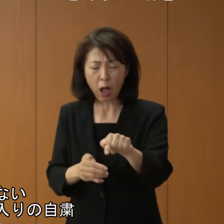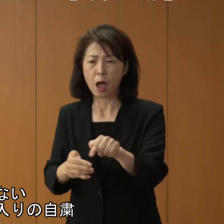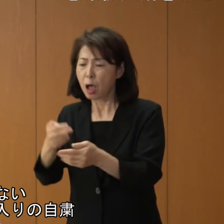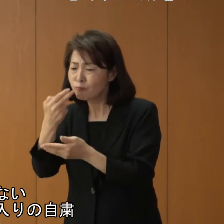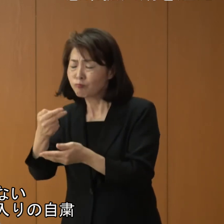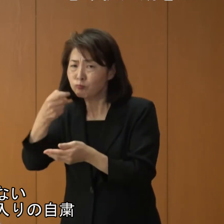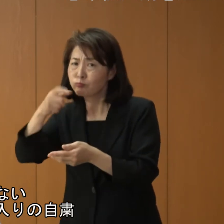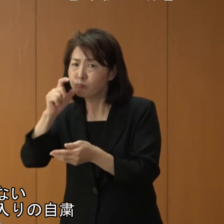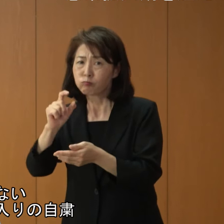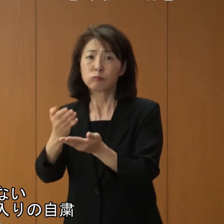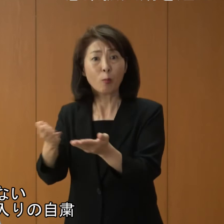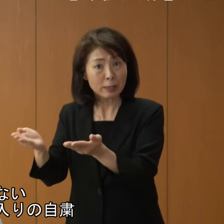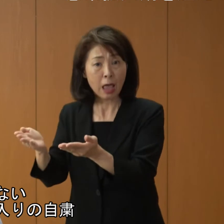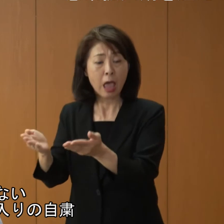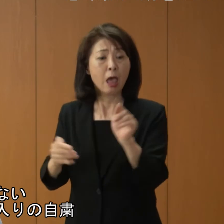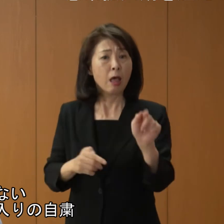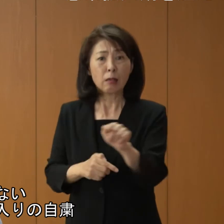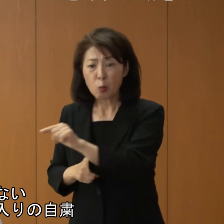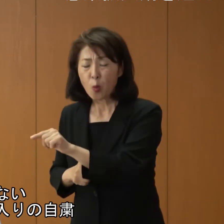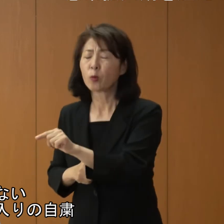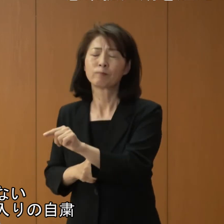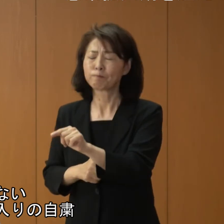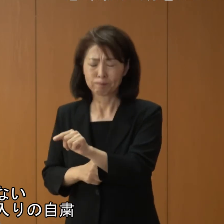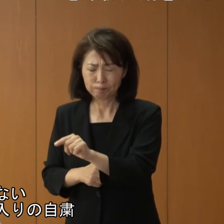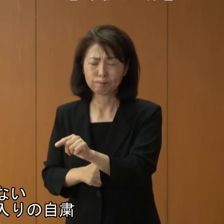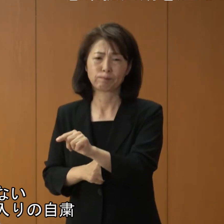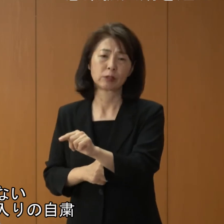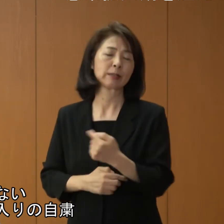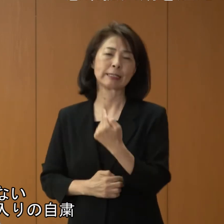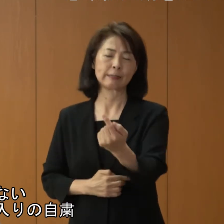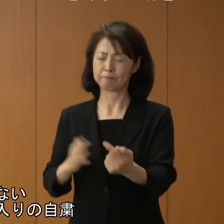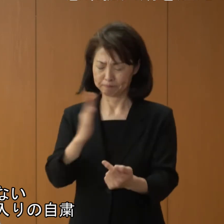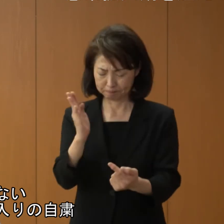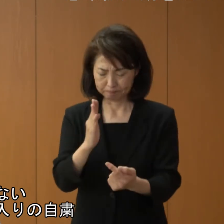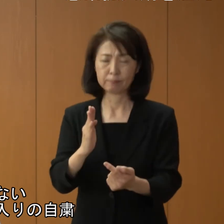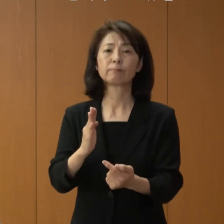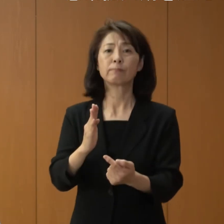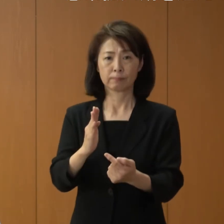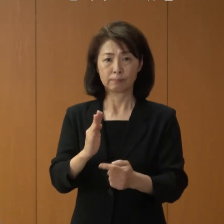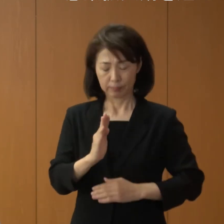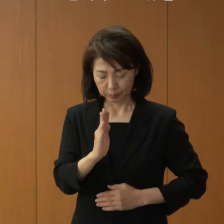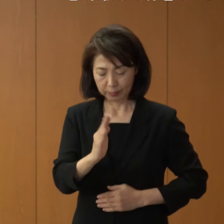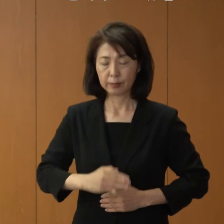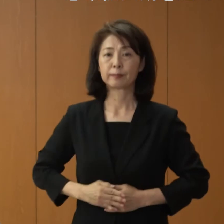や お酒の提供を行う飲食店への出入りを自粛してください